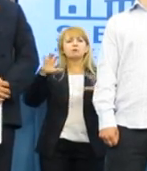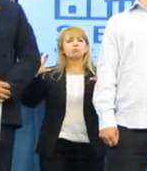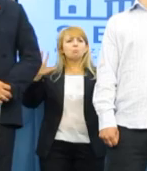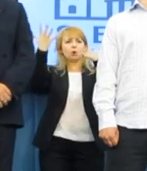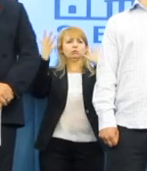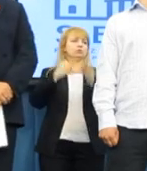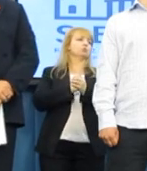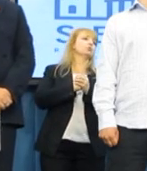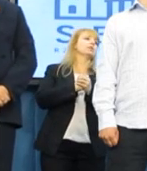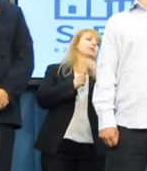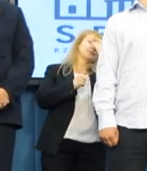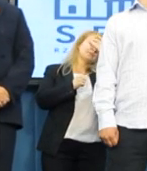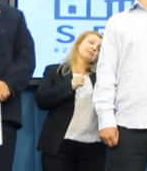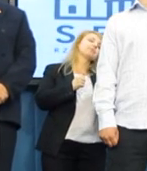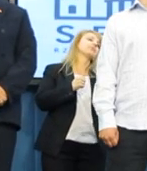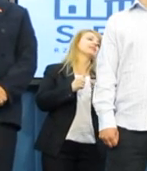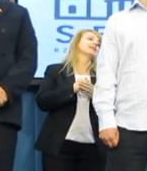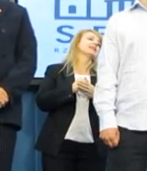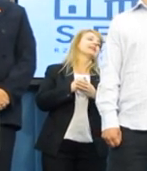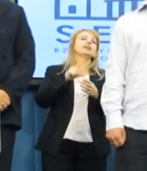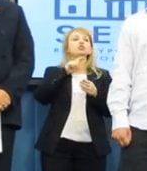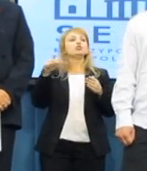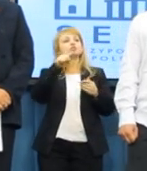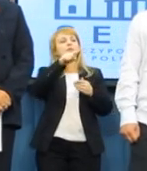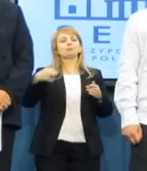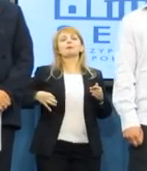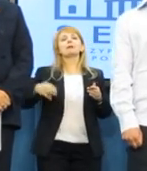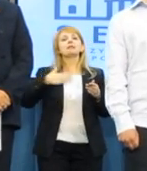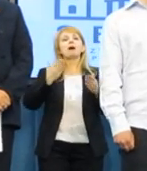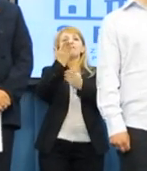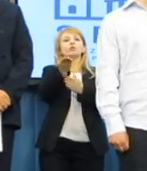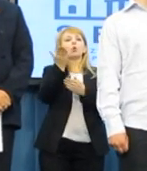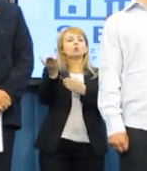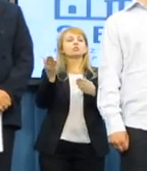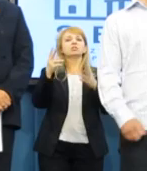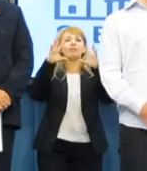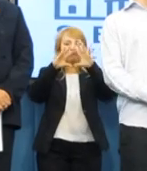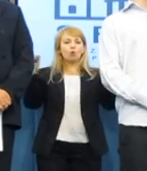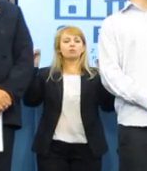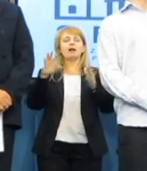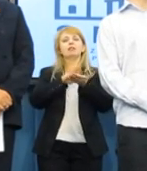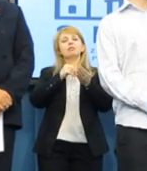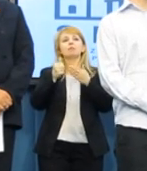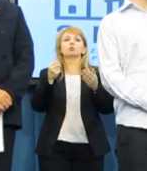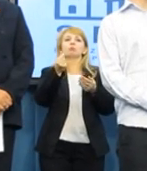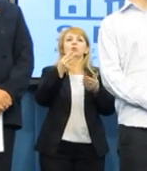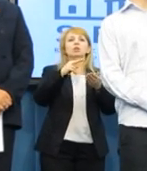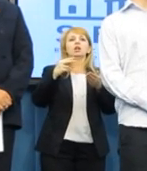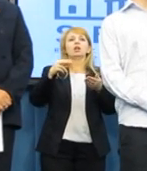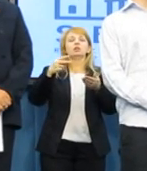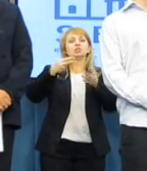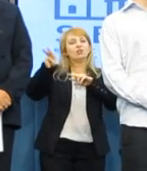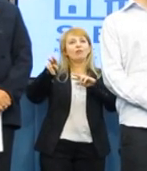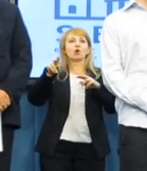Tylko pytania techniczne do pana Andrzeja. Czy jakieś wnioski takie formalne pod tytułem, nie wiem, odszkodowanie do Strasburga, pan się będzie odwoływał,